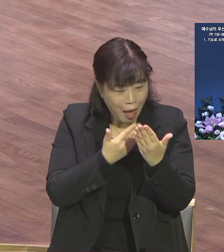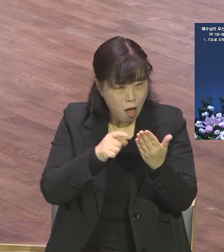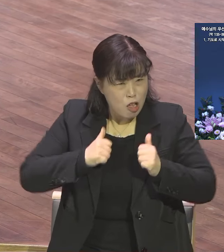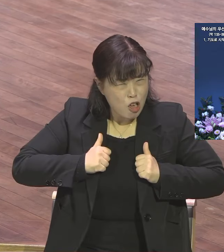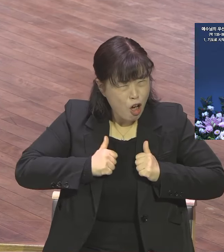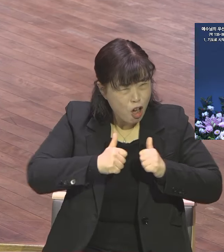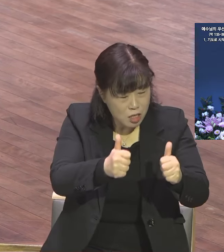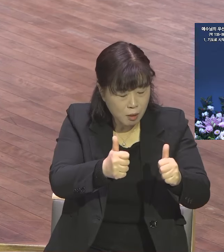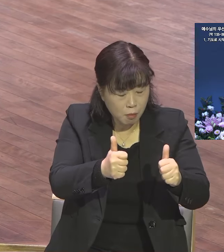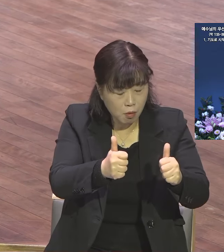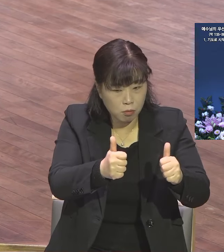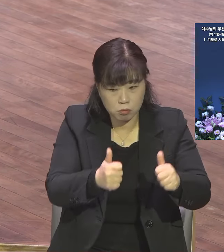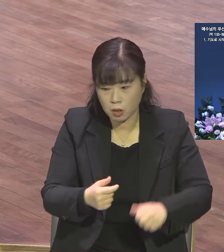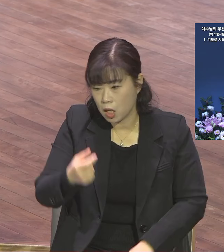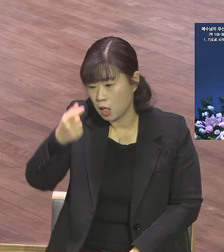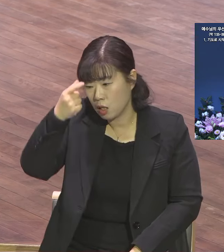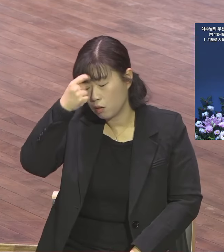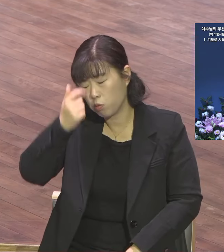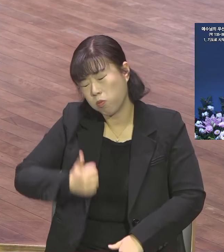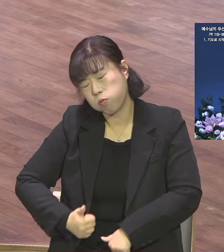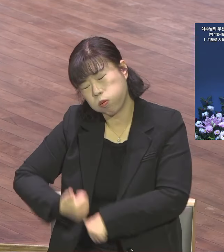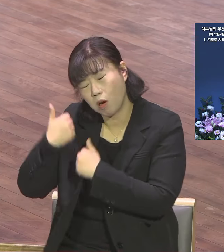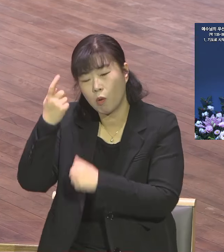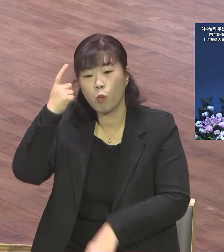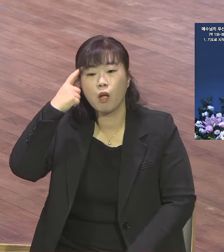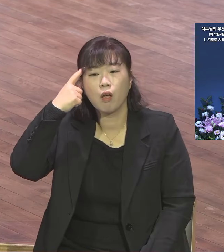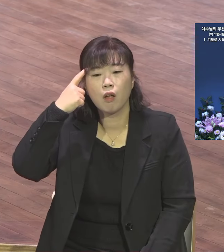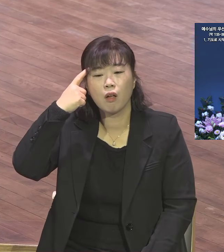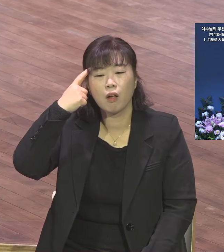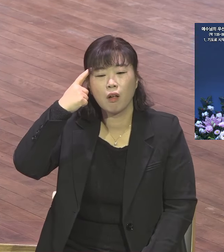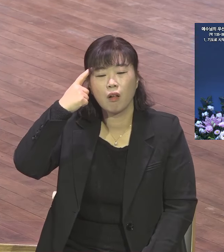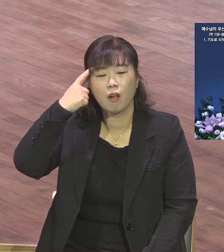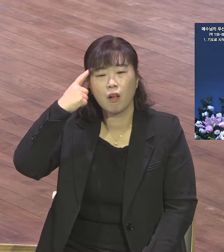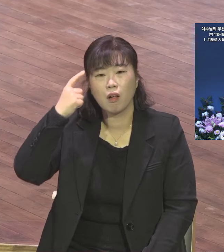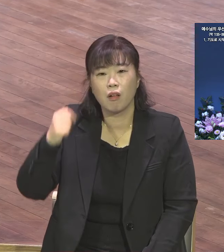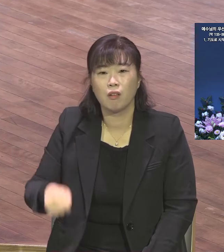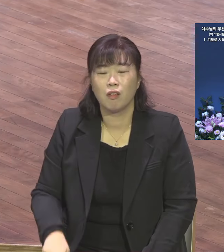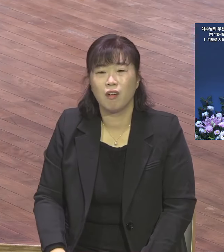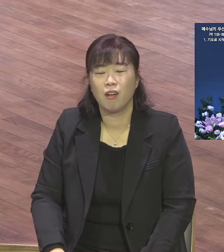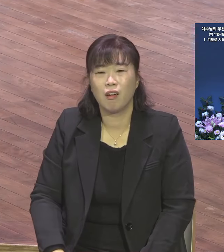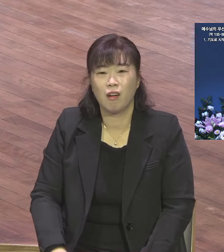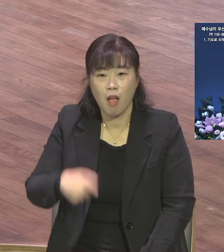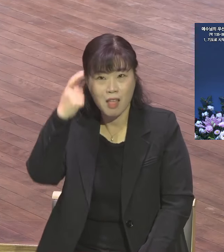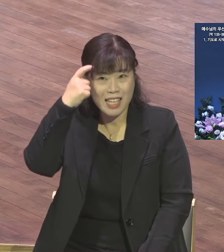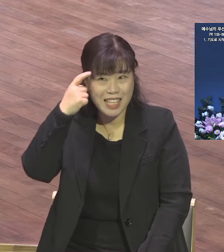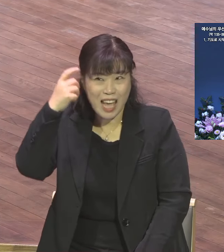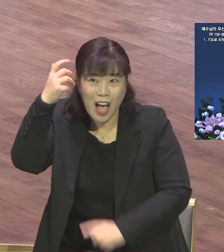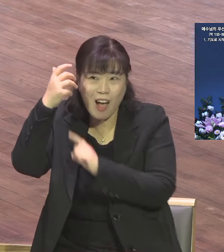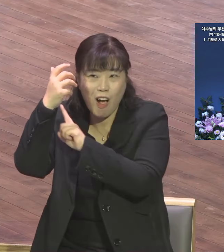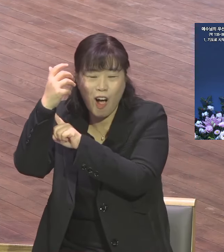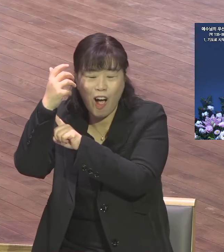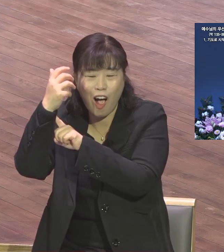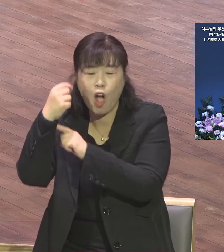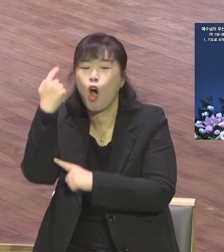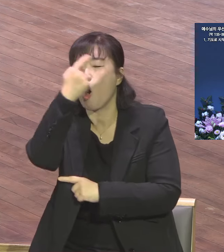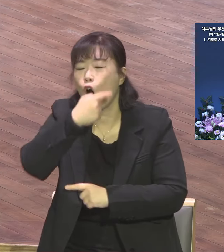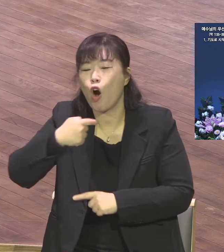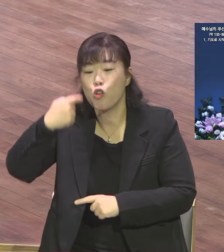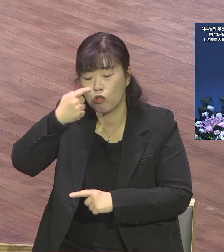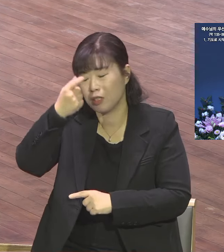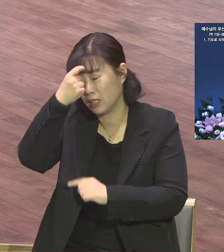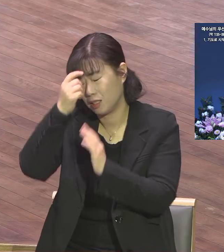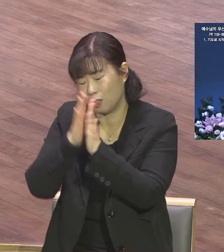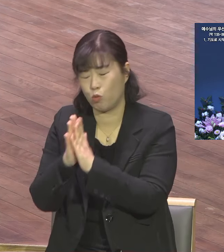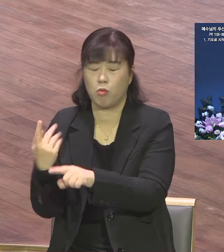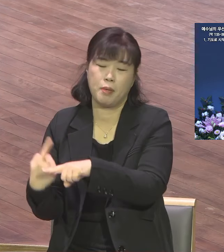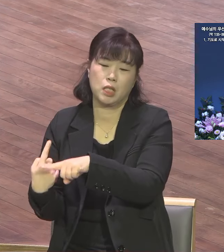영혼의 얼굴에 대해서는 자기 영혼의 얼굴에 대해서는 씻지도 않고 하루를 시작하는 사람이